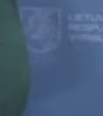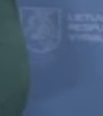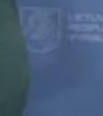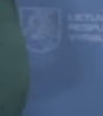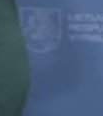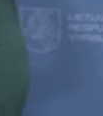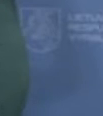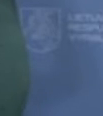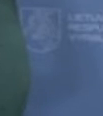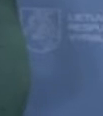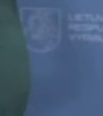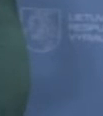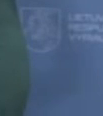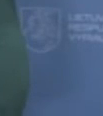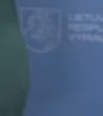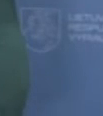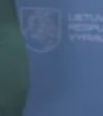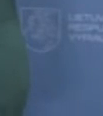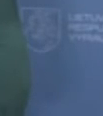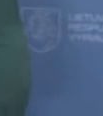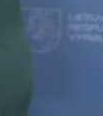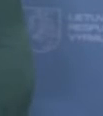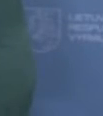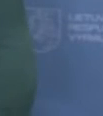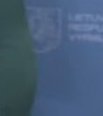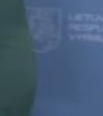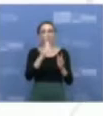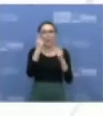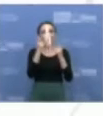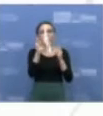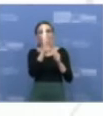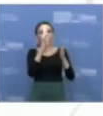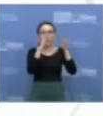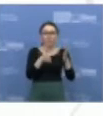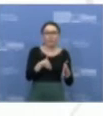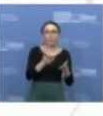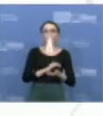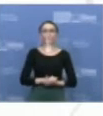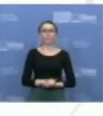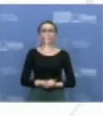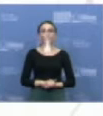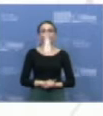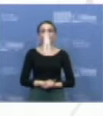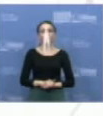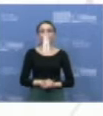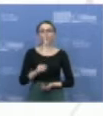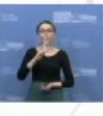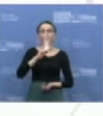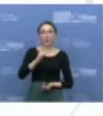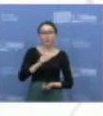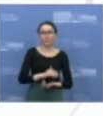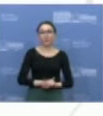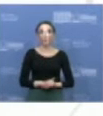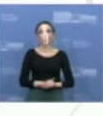Taigi, ką konkrečiai renka, kokias duomenis renka programėlė? Tai, žinoma, tai